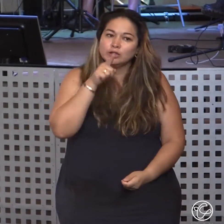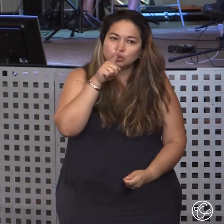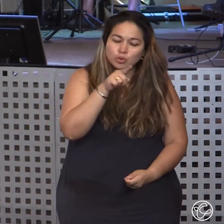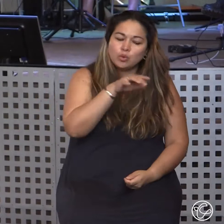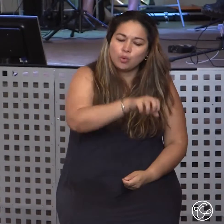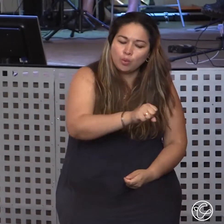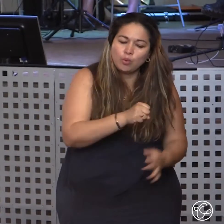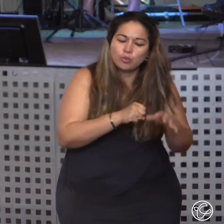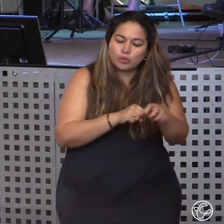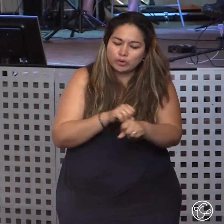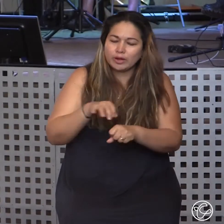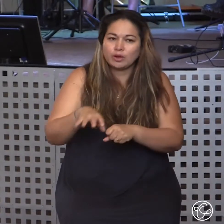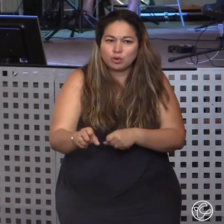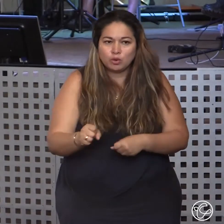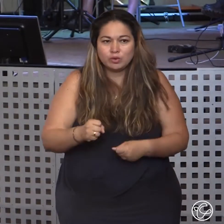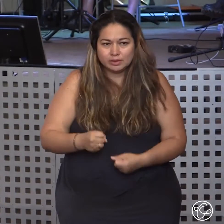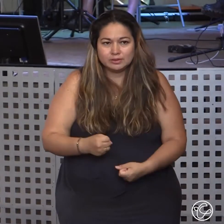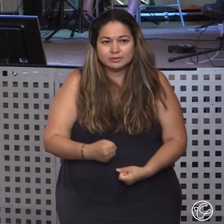cosecha sobrenatural.